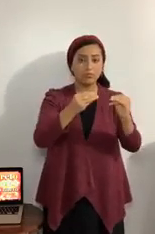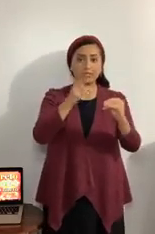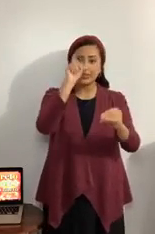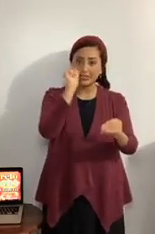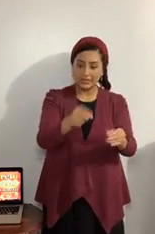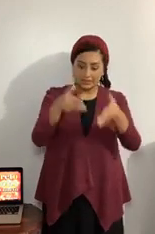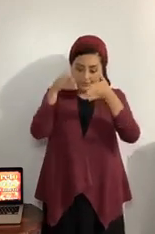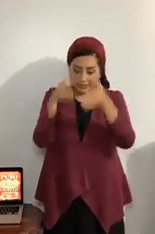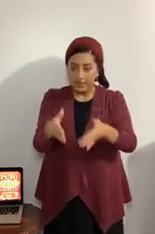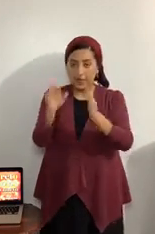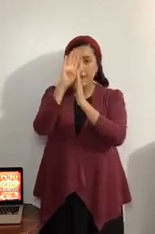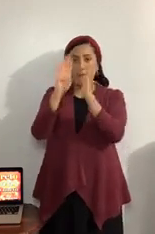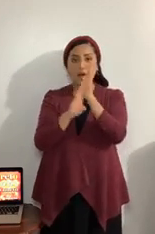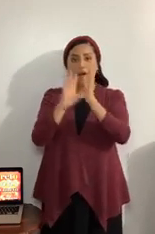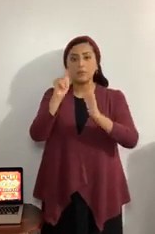Tanaj, la de la Biblia.